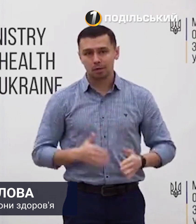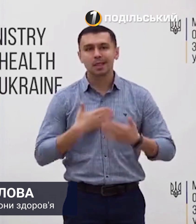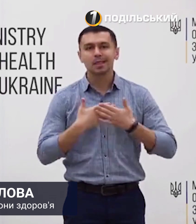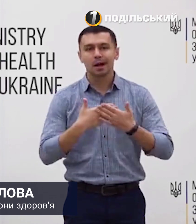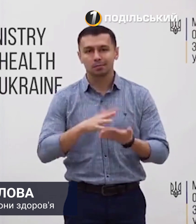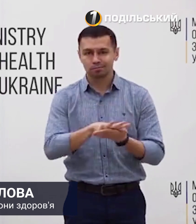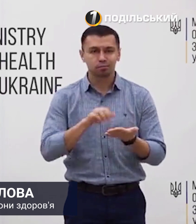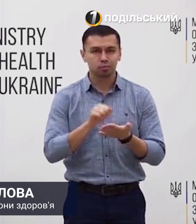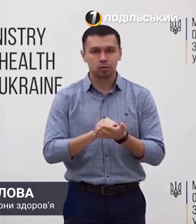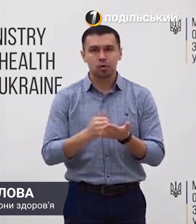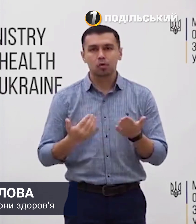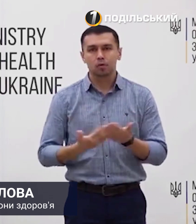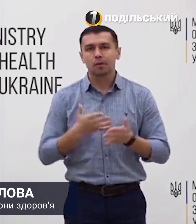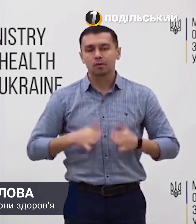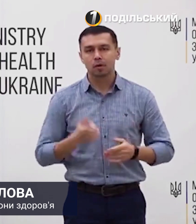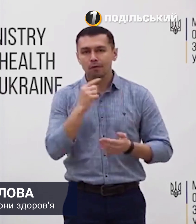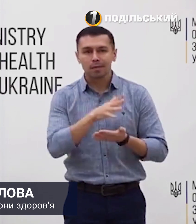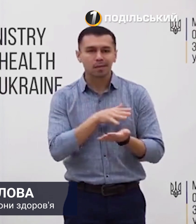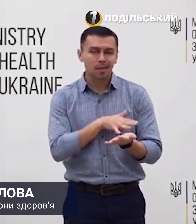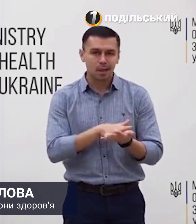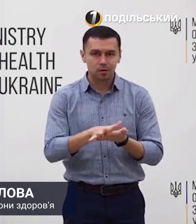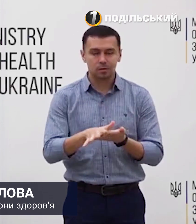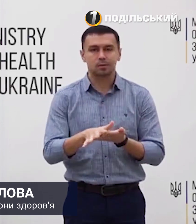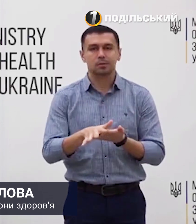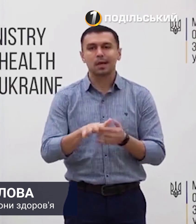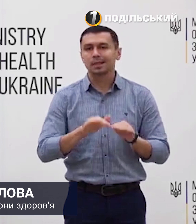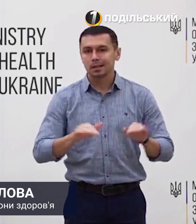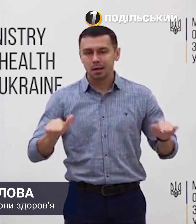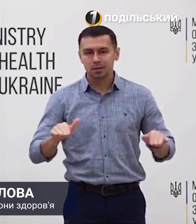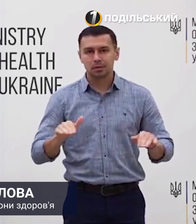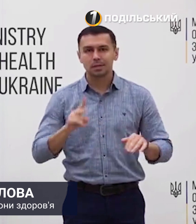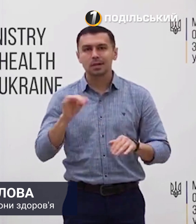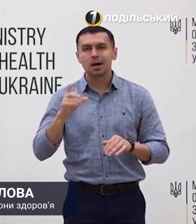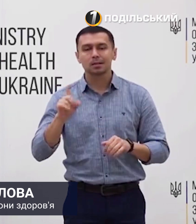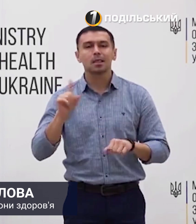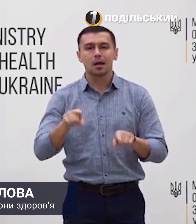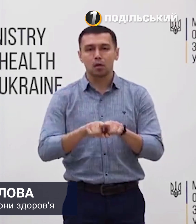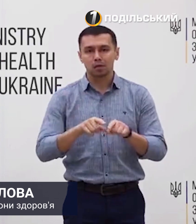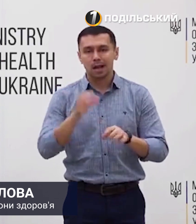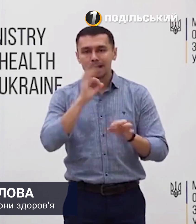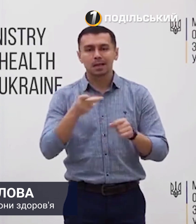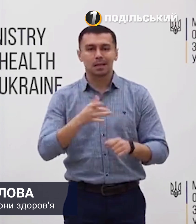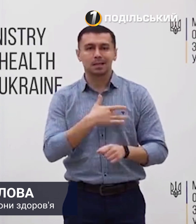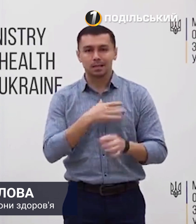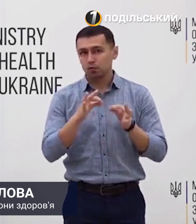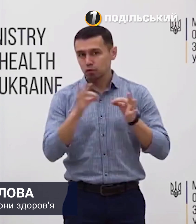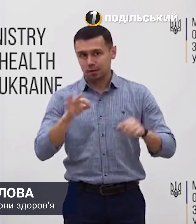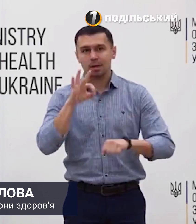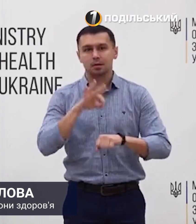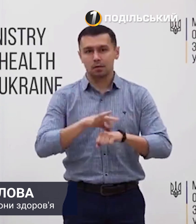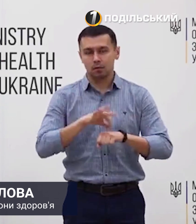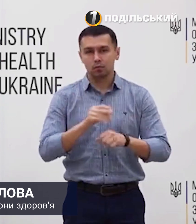дихальні розлади новонароджених, кровотечі, перитонеальний і дитячий діаліз, а також ліки для серцево-судинних